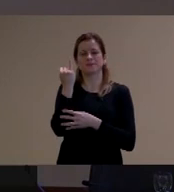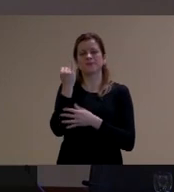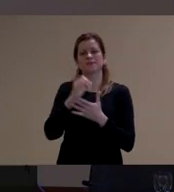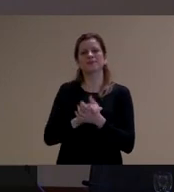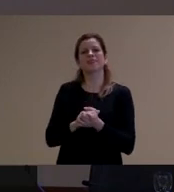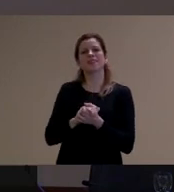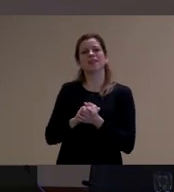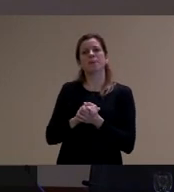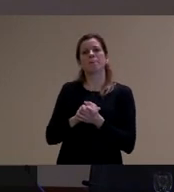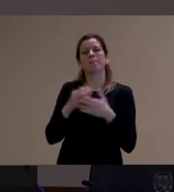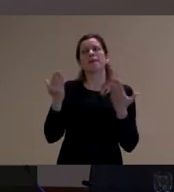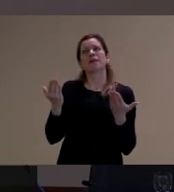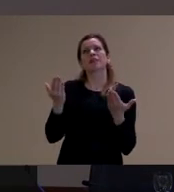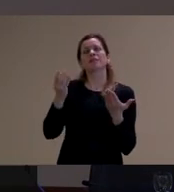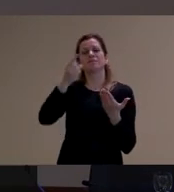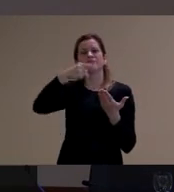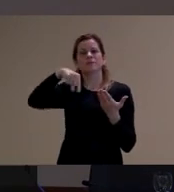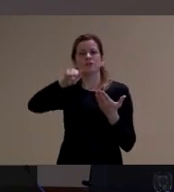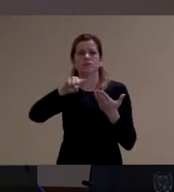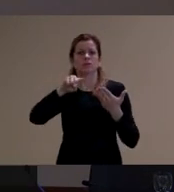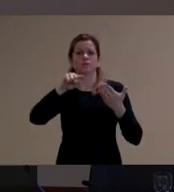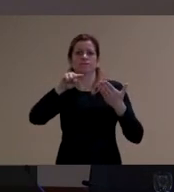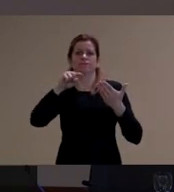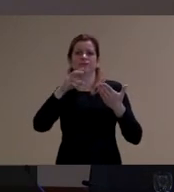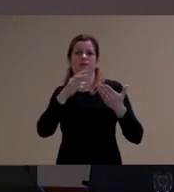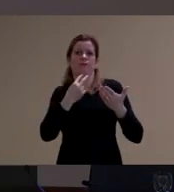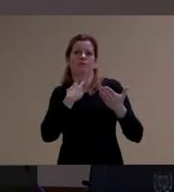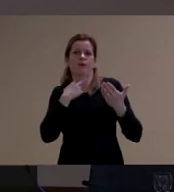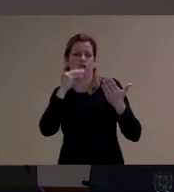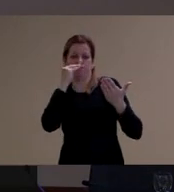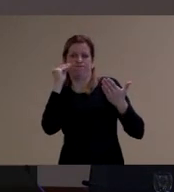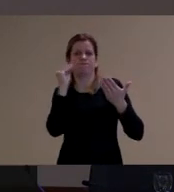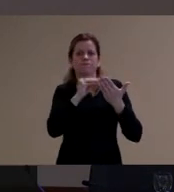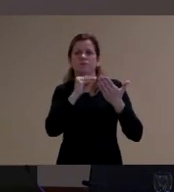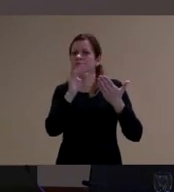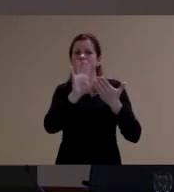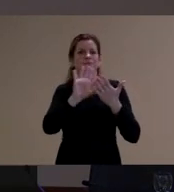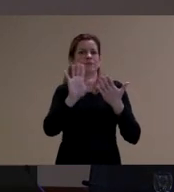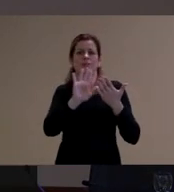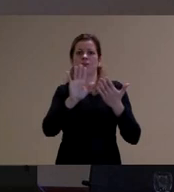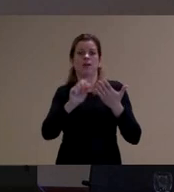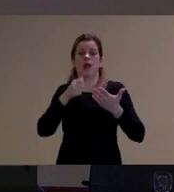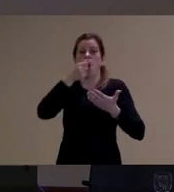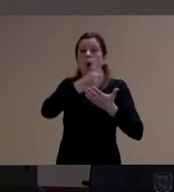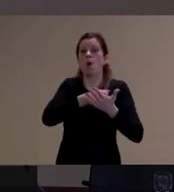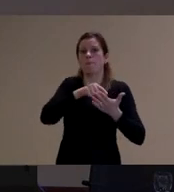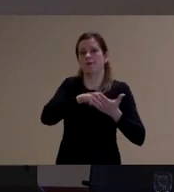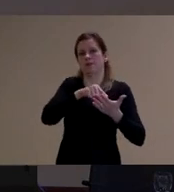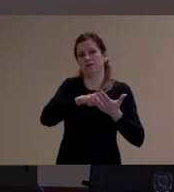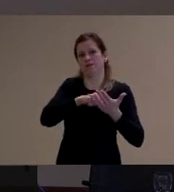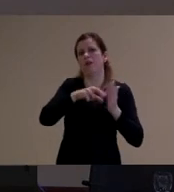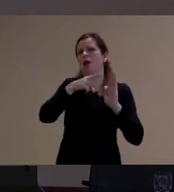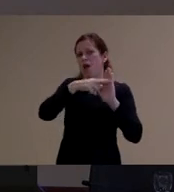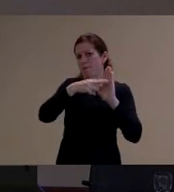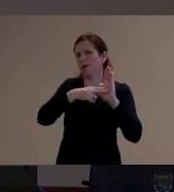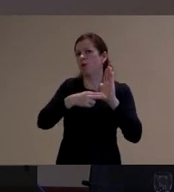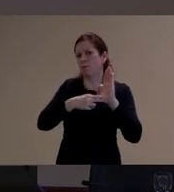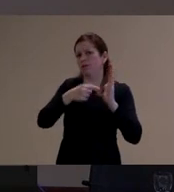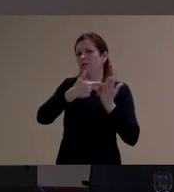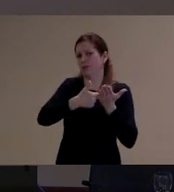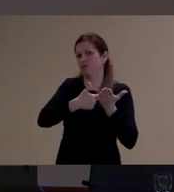Ou seja que nós não poderíamos ignorá-lo né Ele é um documento mandatário obrigatório e normativo